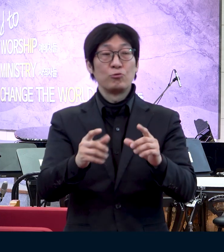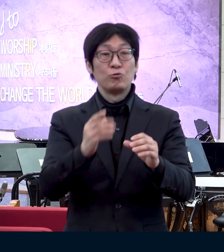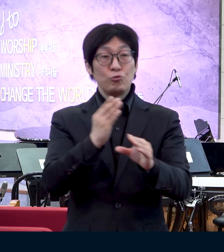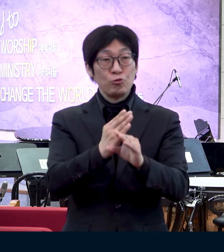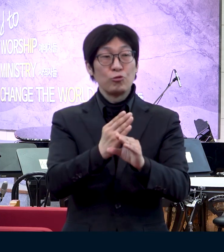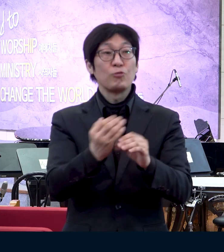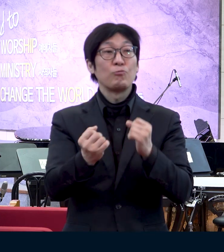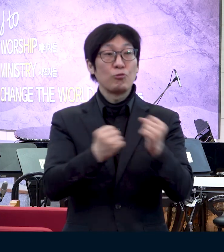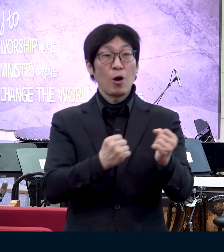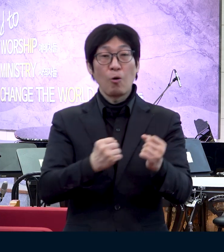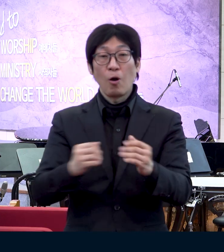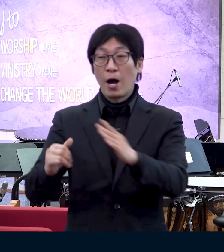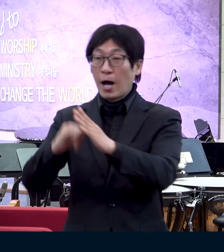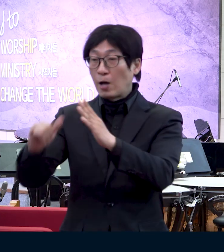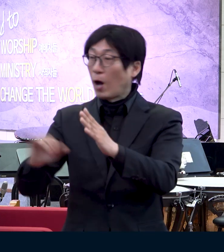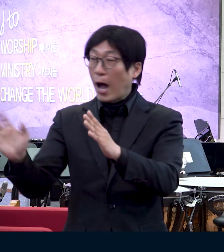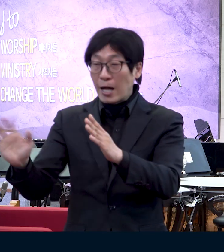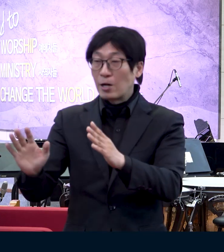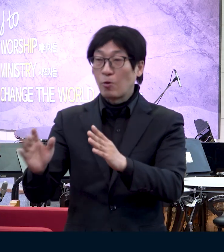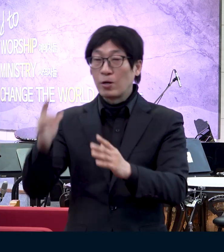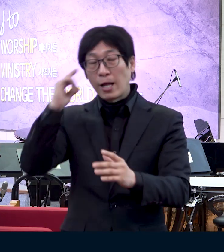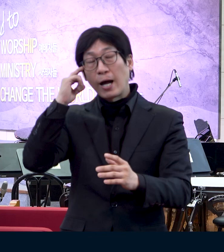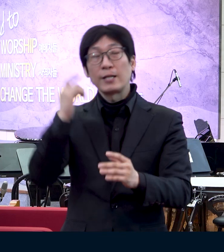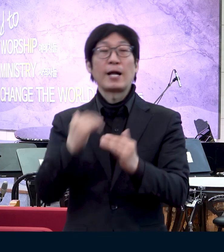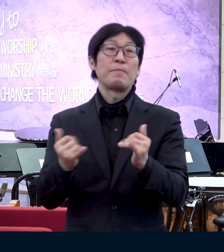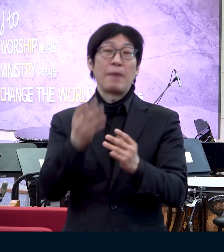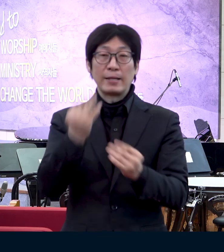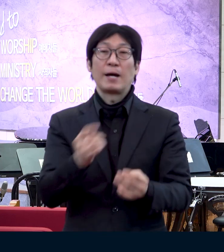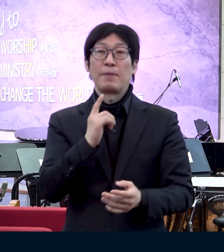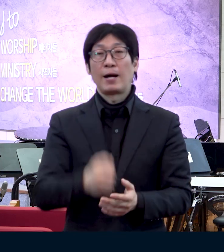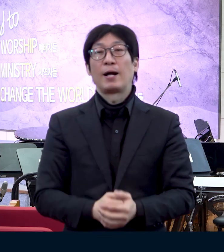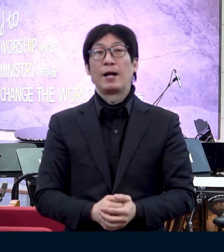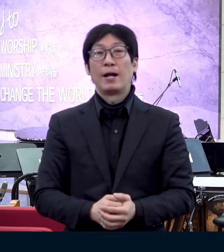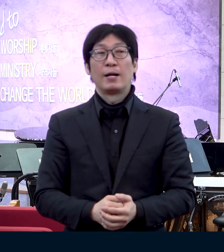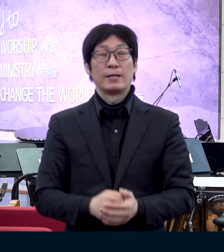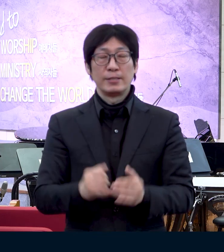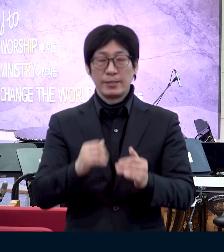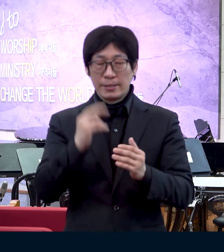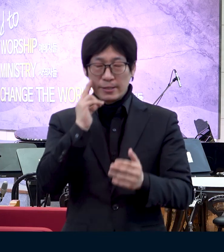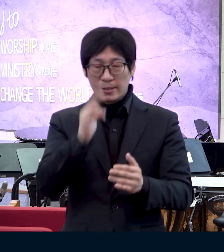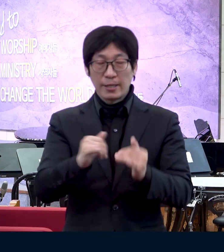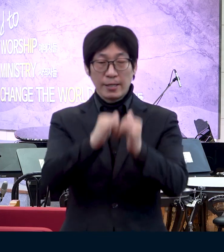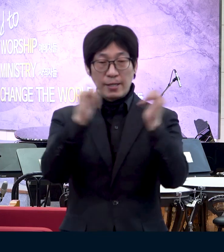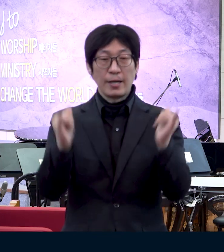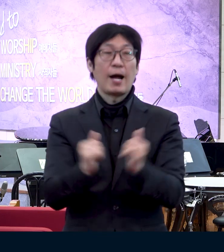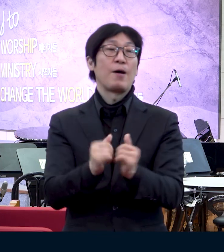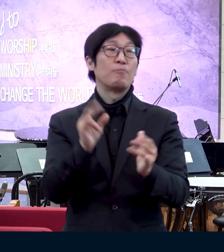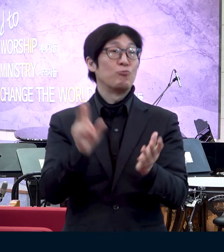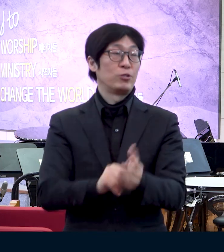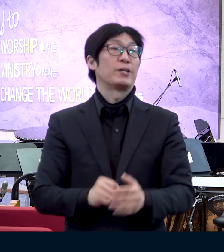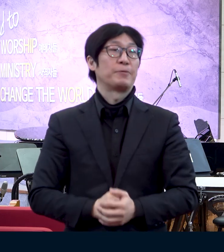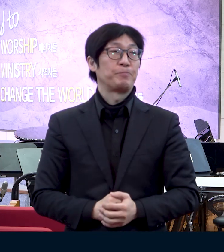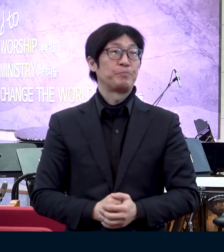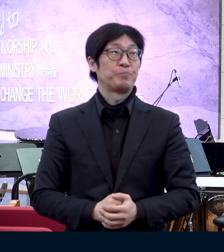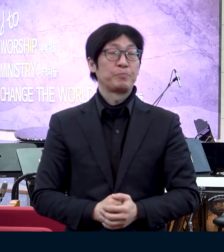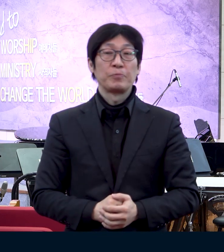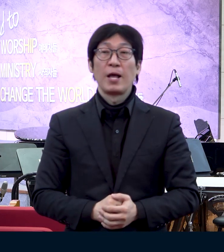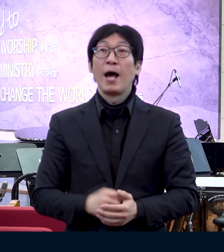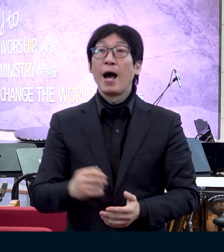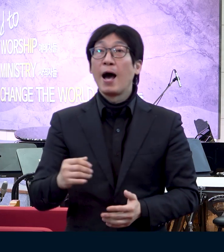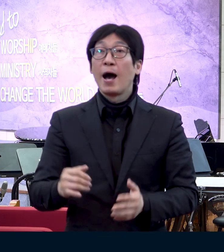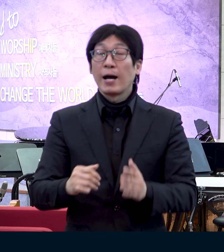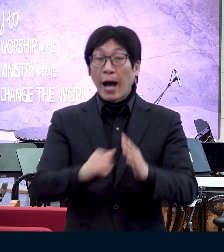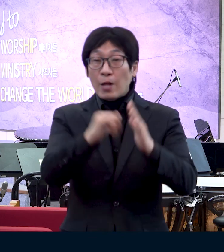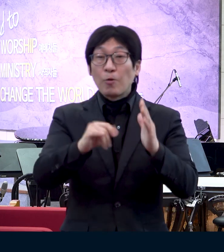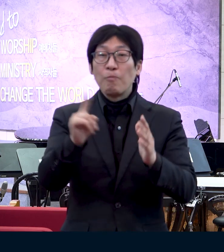말이에요. 이게 진짜 우리나라의 큰 문제다. 여러분, 가족은요 우리가 행복하게 살게